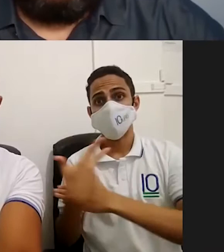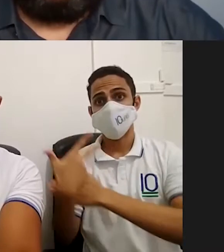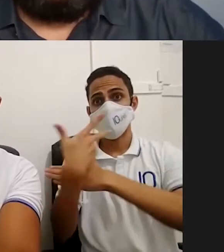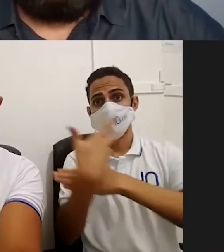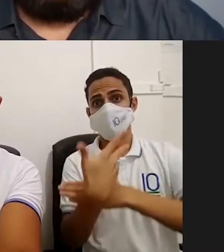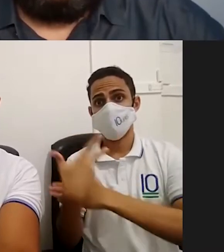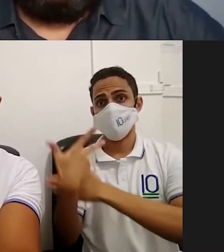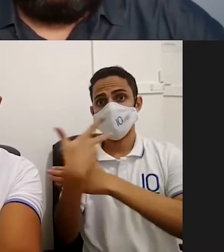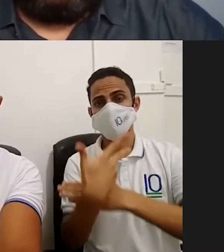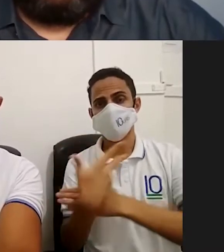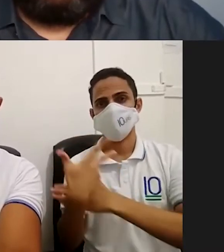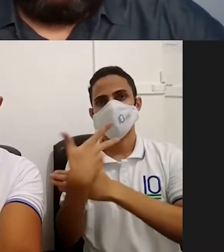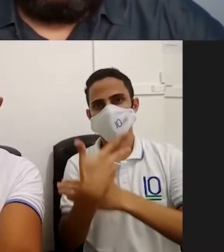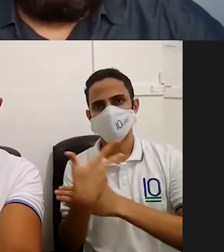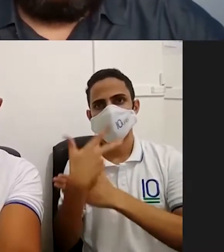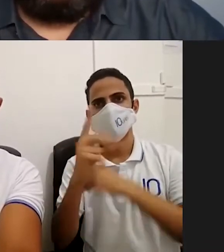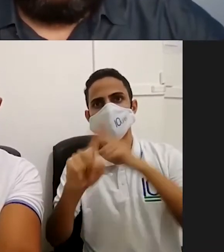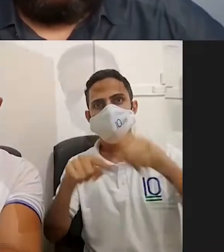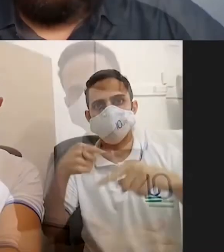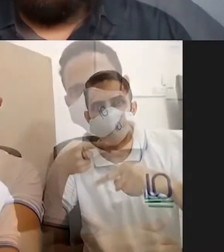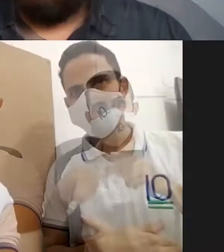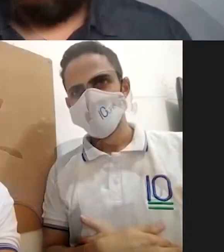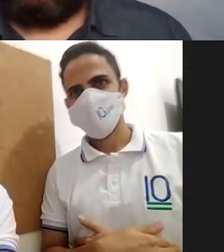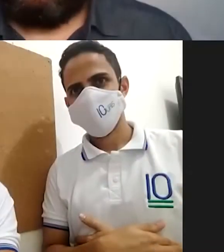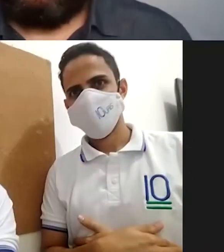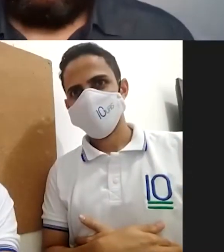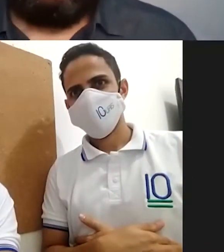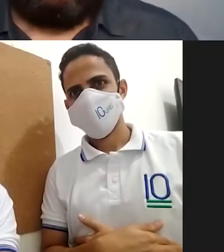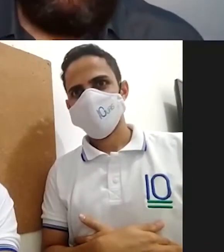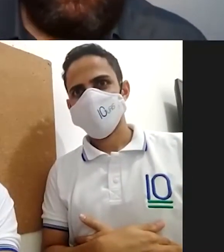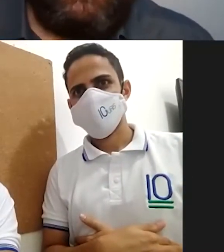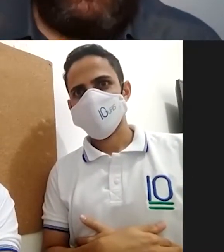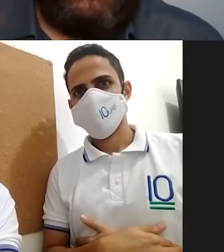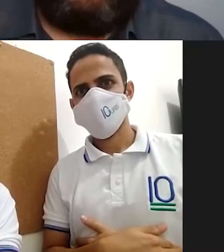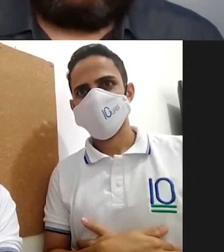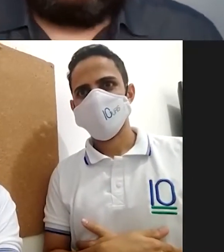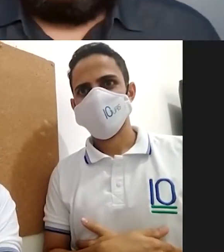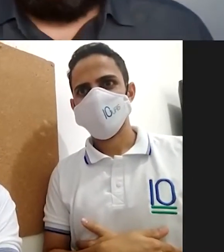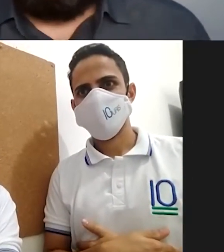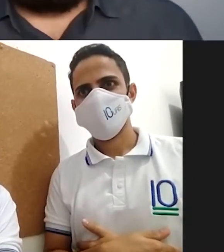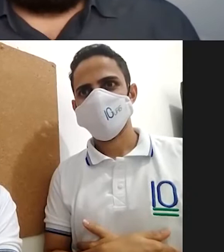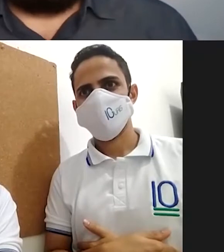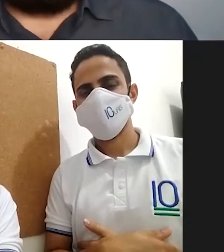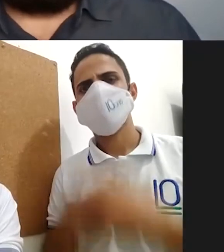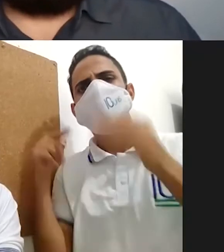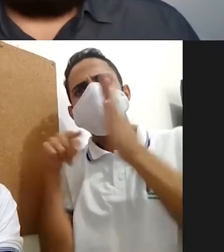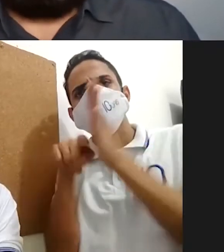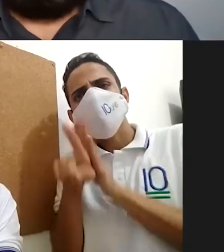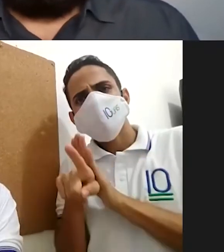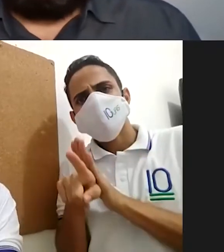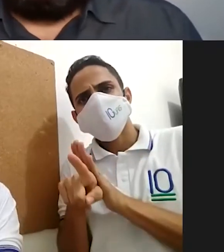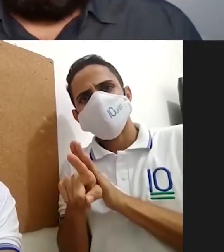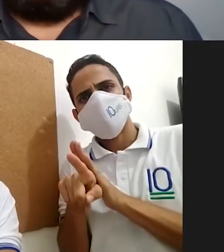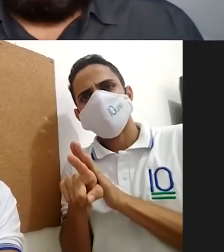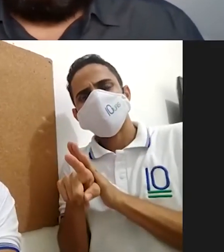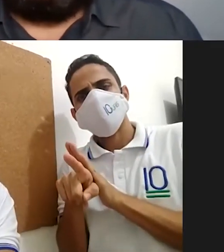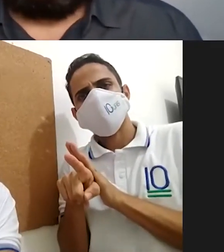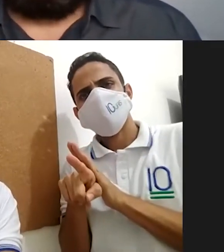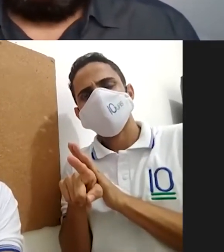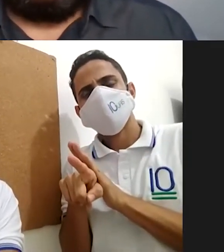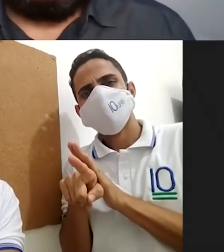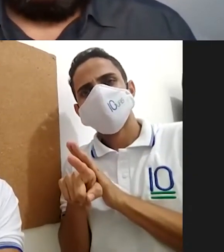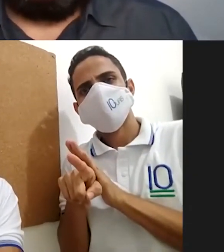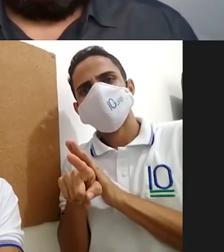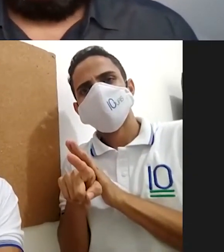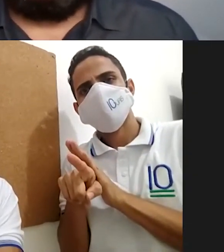coletivo, dessa construção para a cidade do Natal. Uma outra pergunta que eu gostaria de fazer para